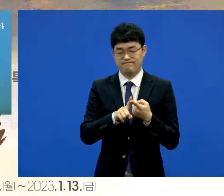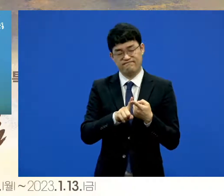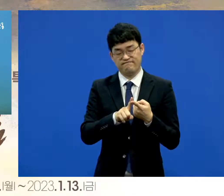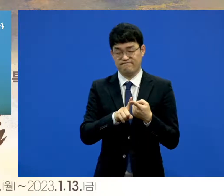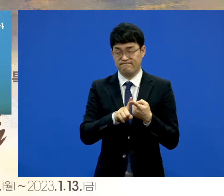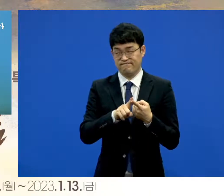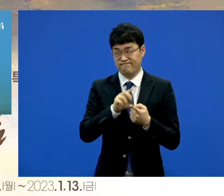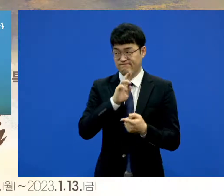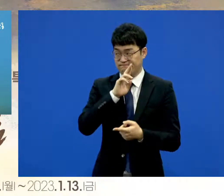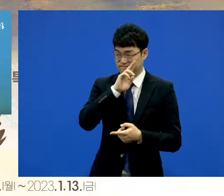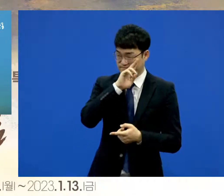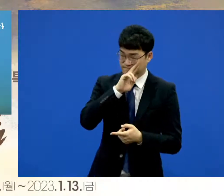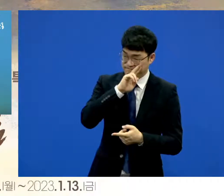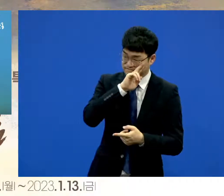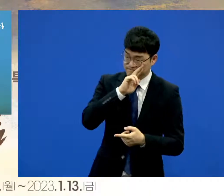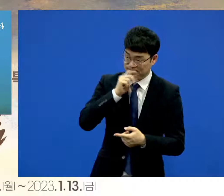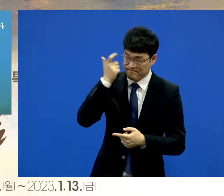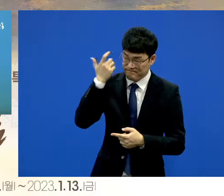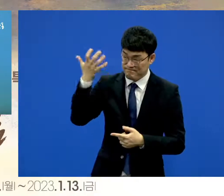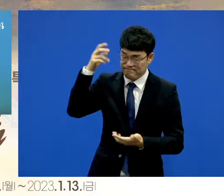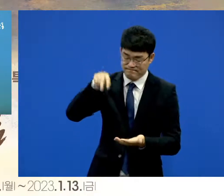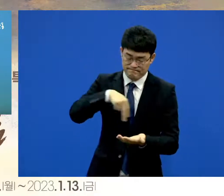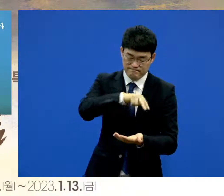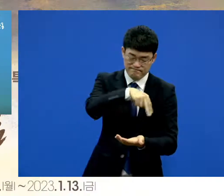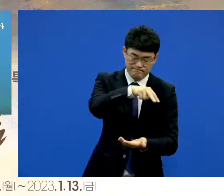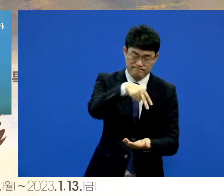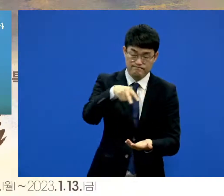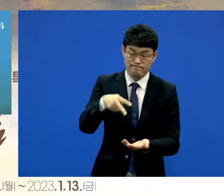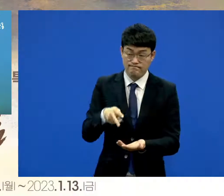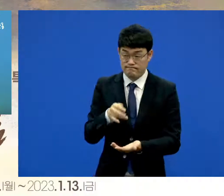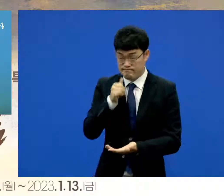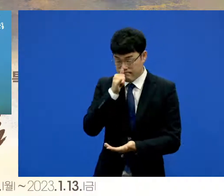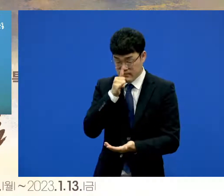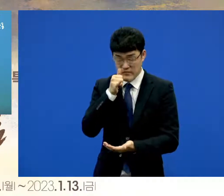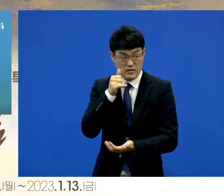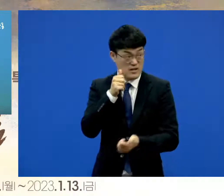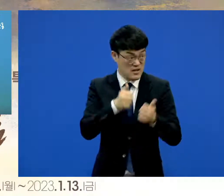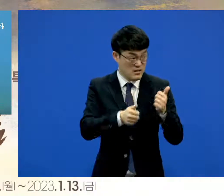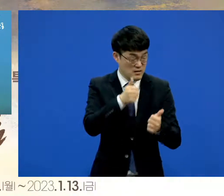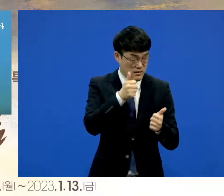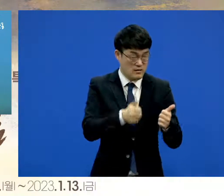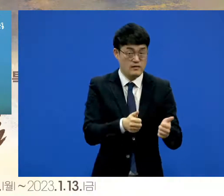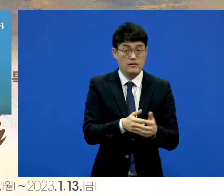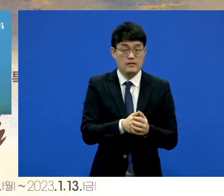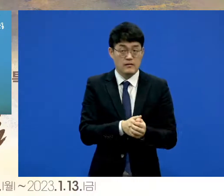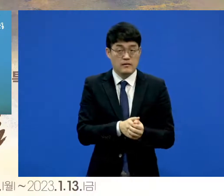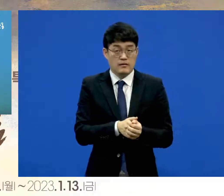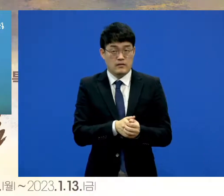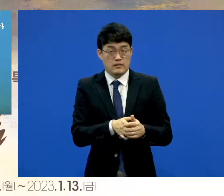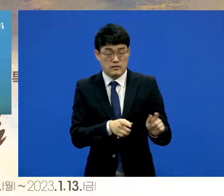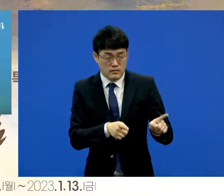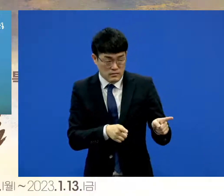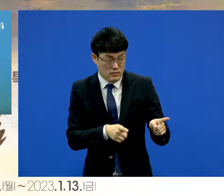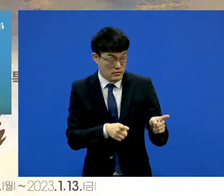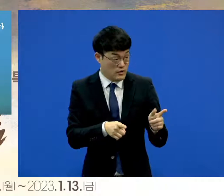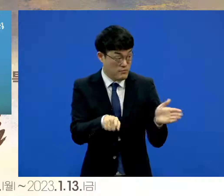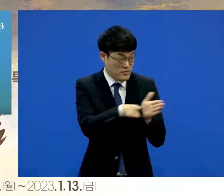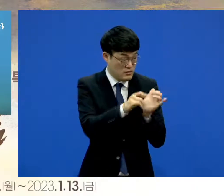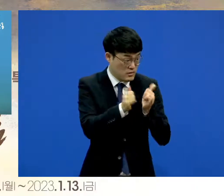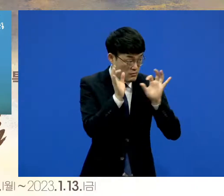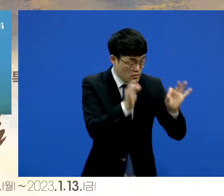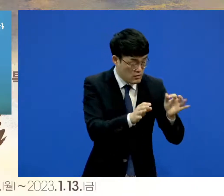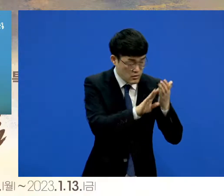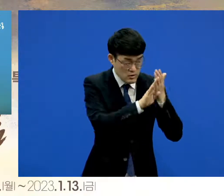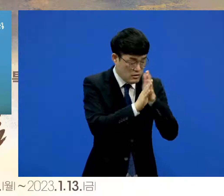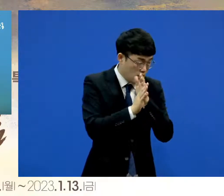영적인 방황기에 들어가요. 어떤 애 시험에 겪게 돼요. 사람들이 위선을 보면서 오래 수십 년 믿은 사람의 위선을 보면서 이게